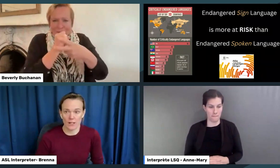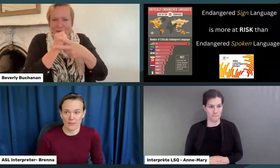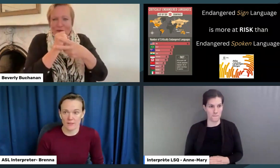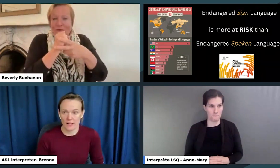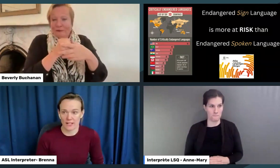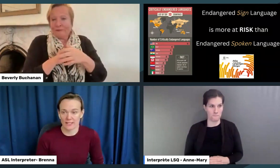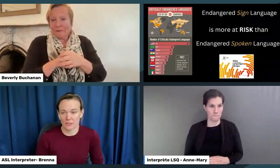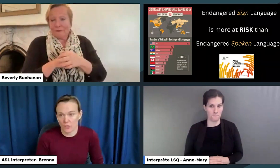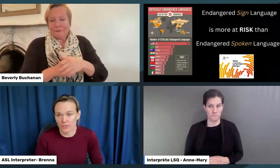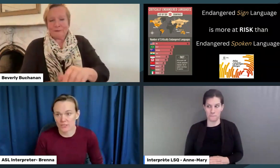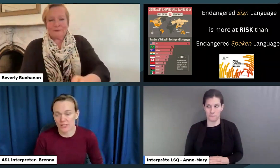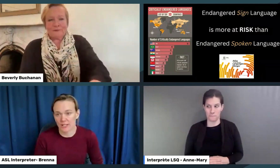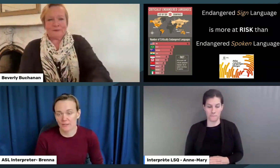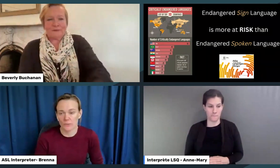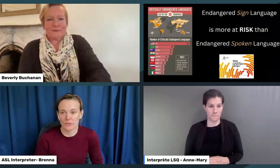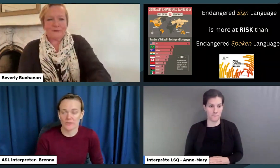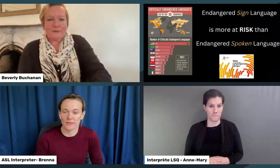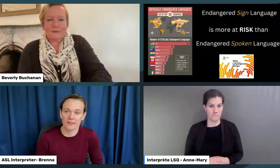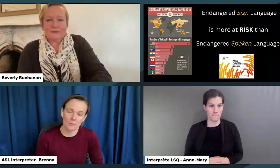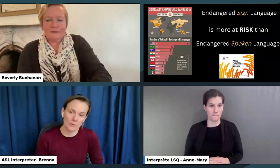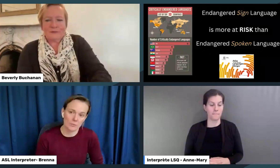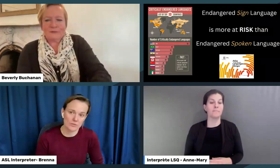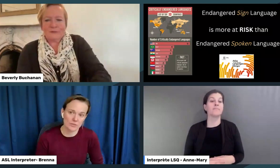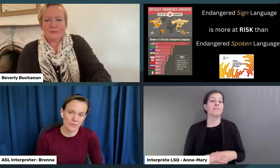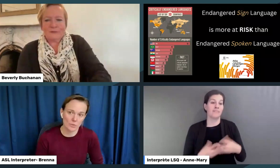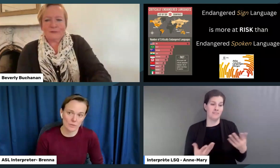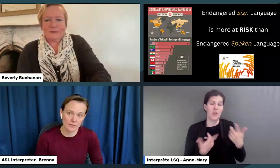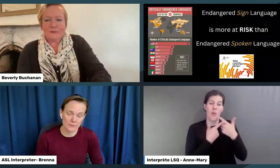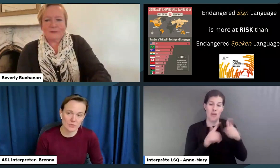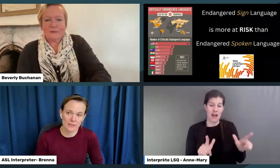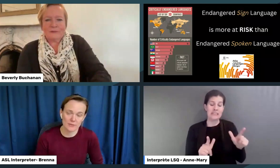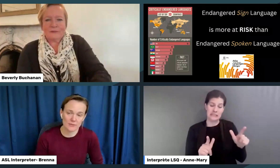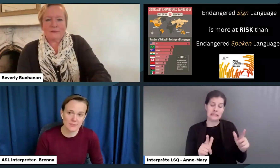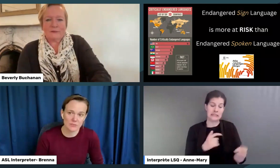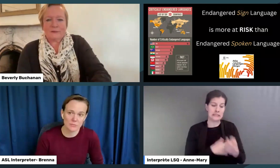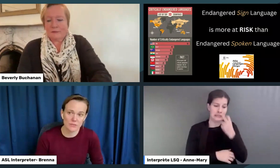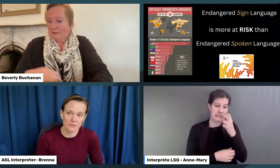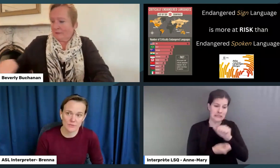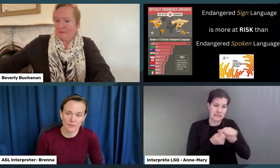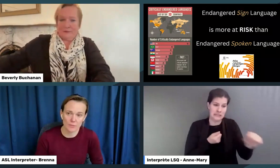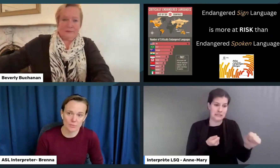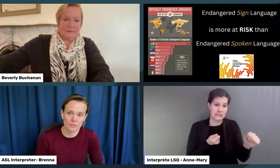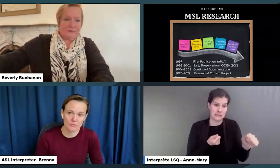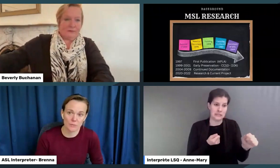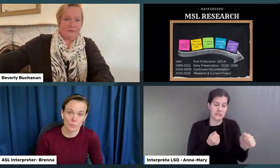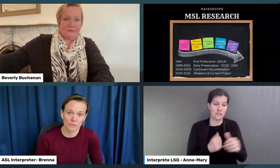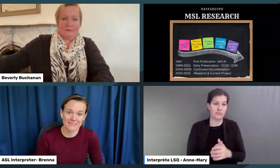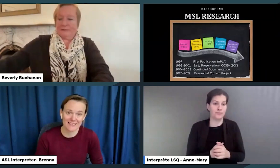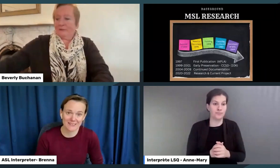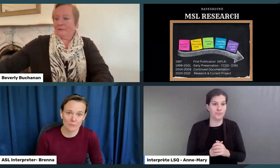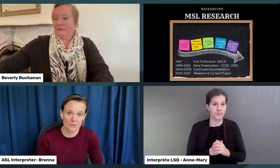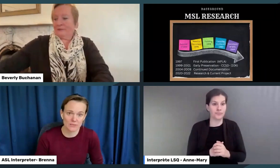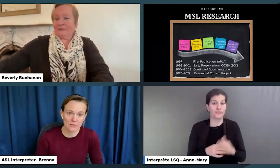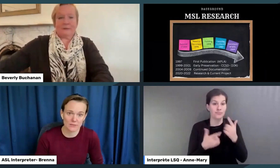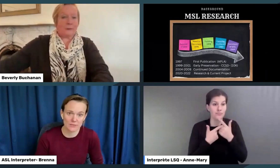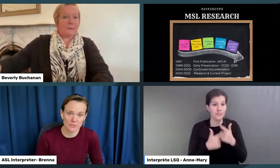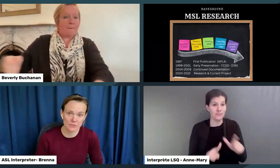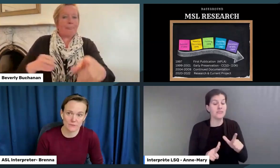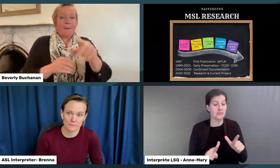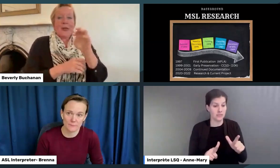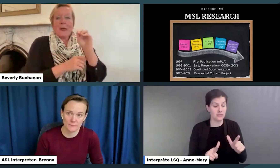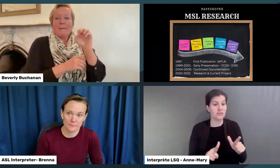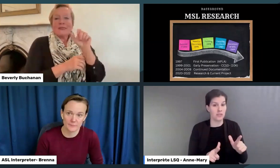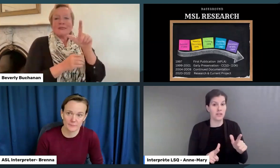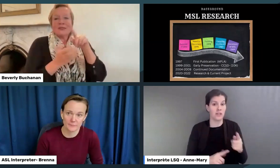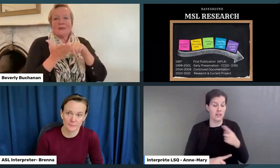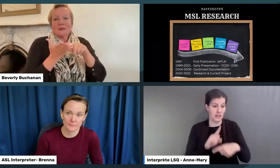je vous encourage, lorsqu'on songe à la préservation des langues du monde qui sont en péril, ou qu'on songe à préserver les langues